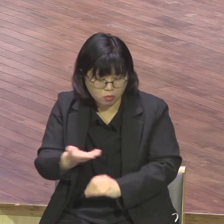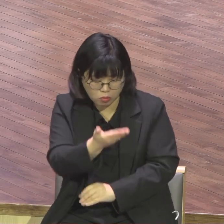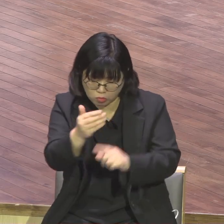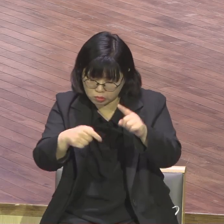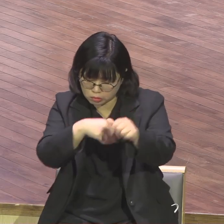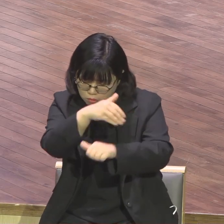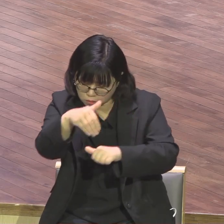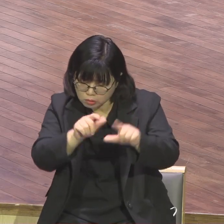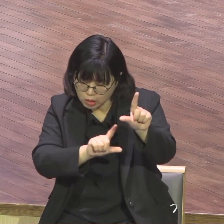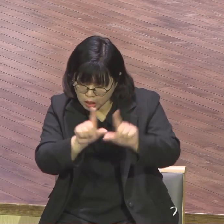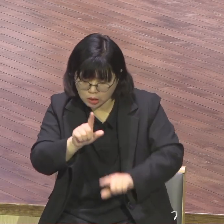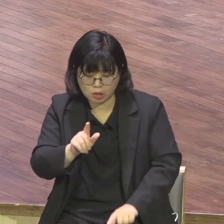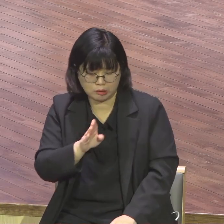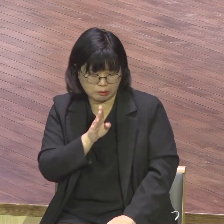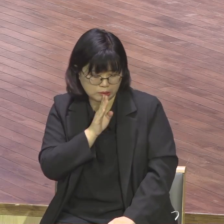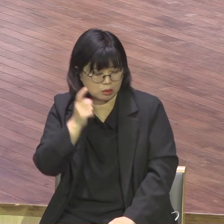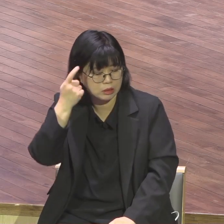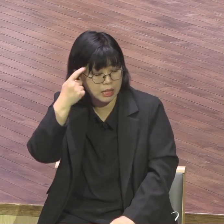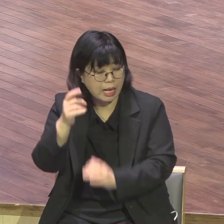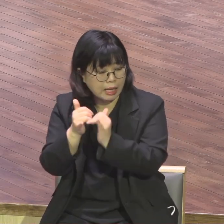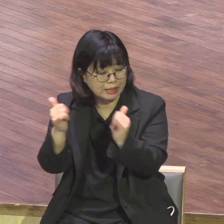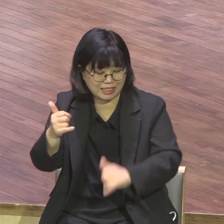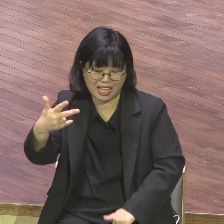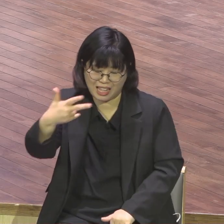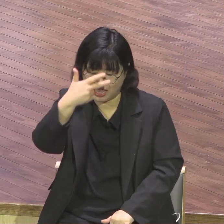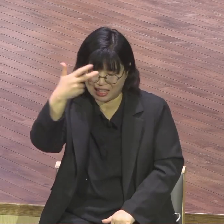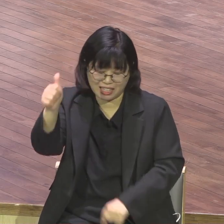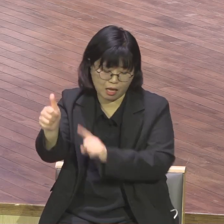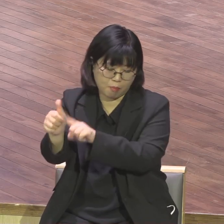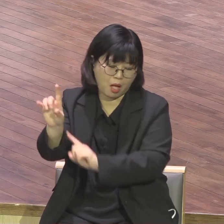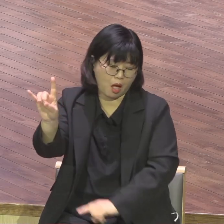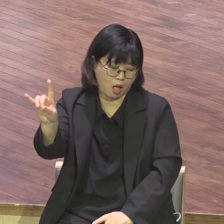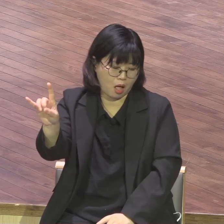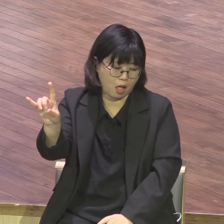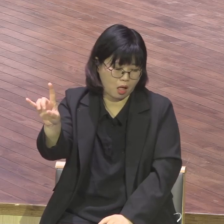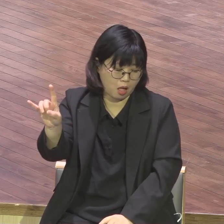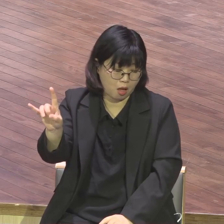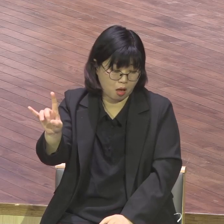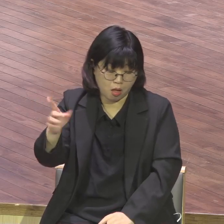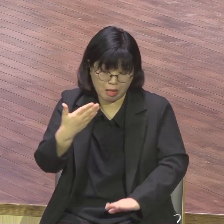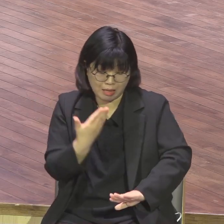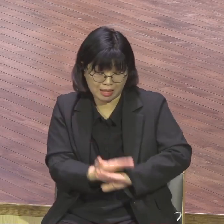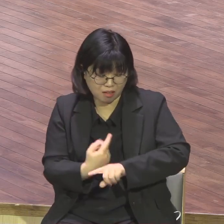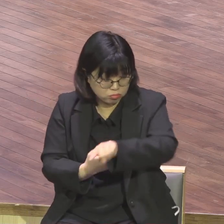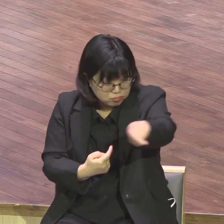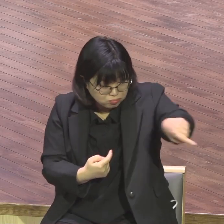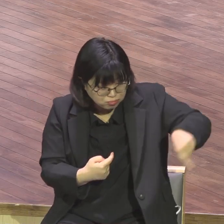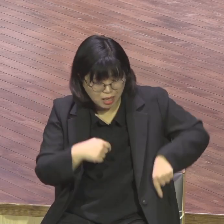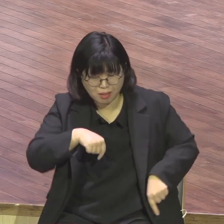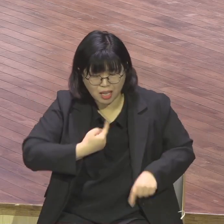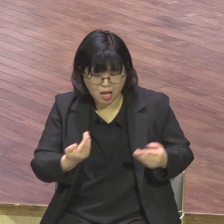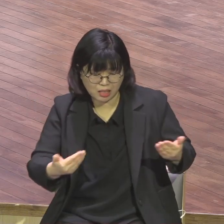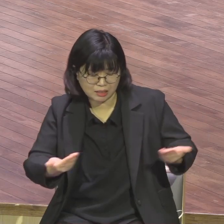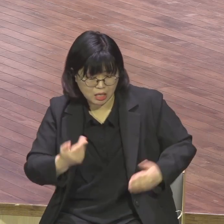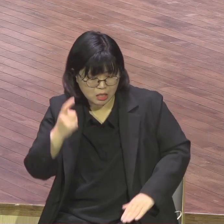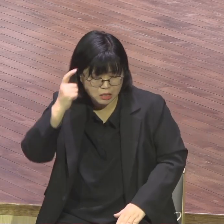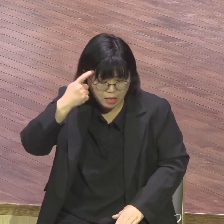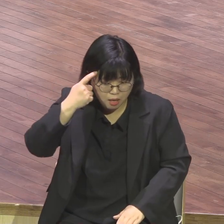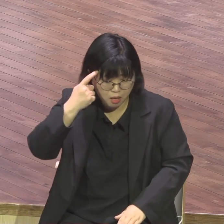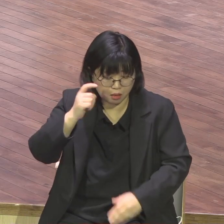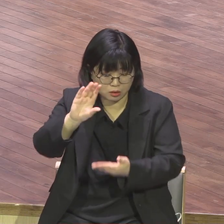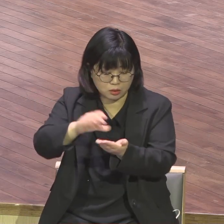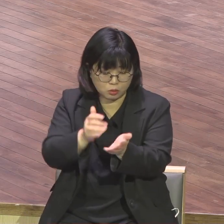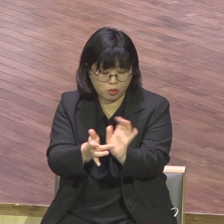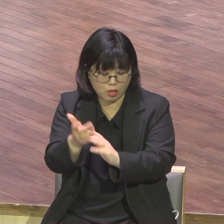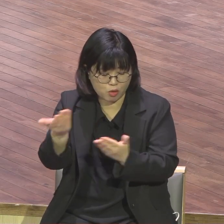너희 사정을 진실히 생각할 자가 이밖에 내게 없음이라. 그들이 다 자기 일을 구하고 그리스도 예수의